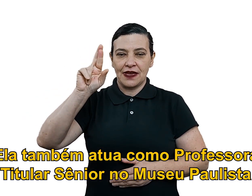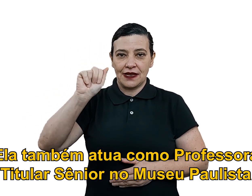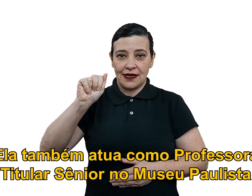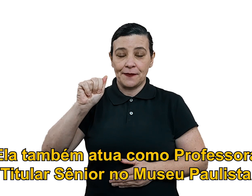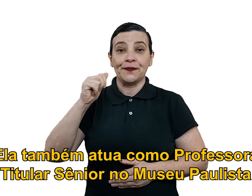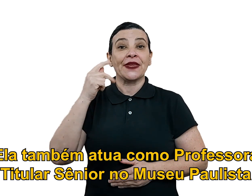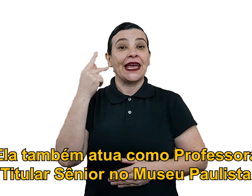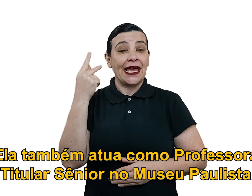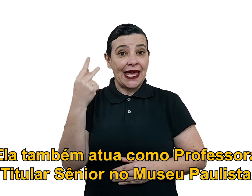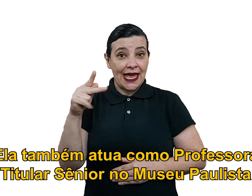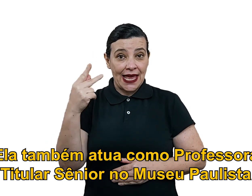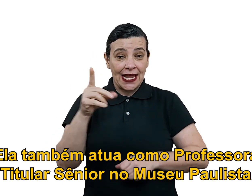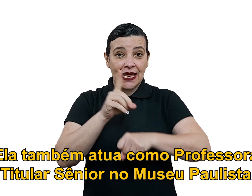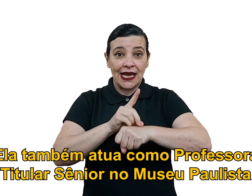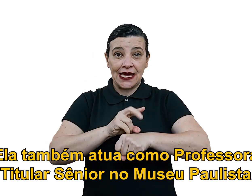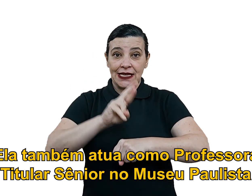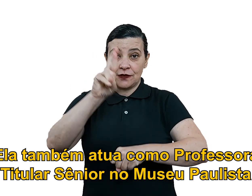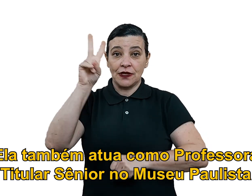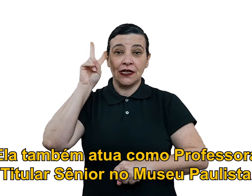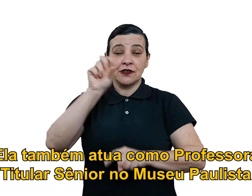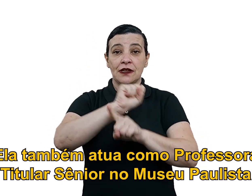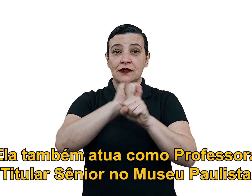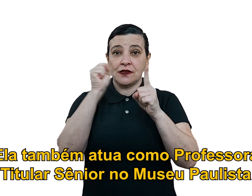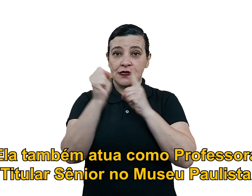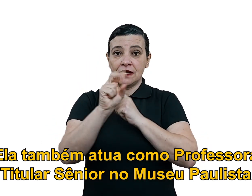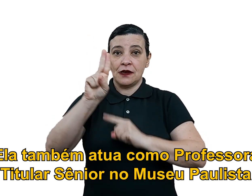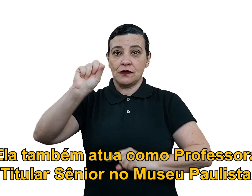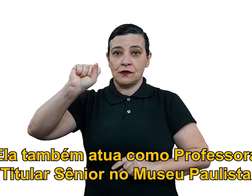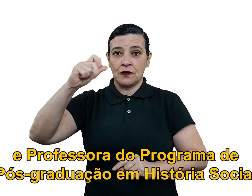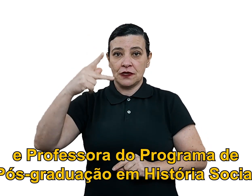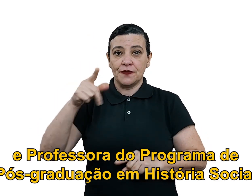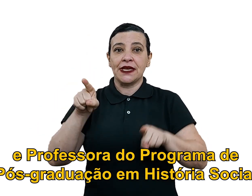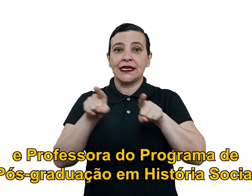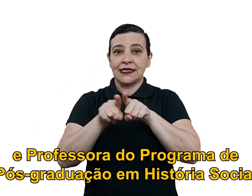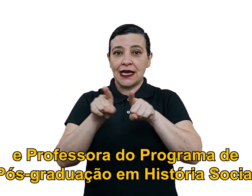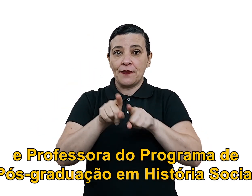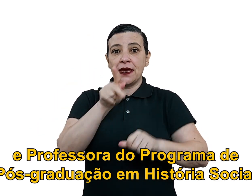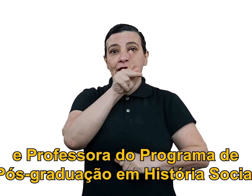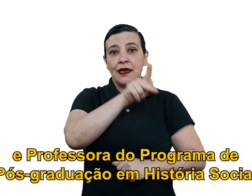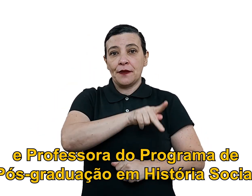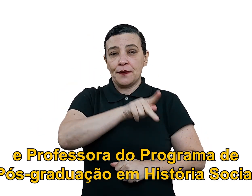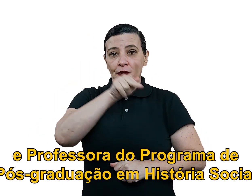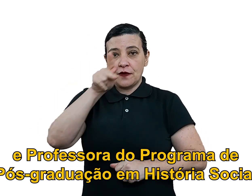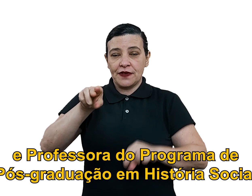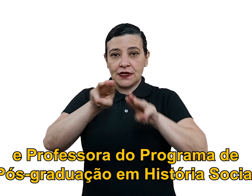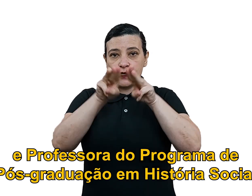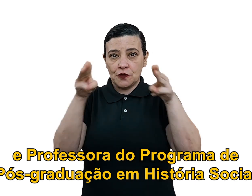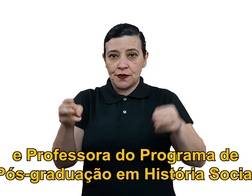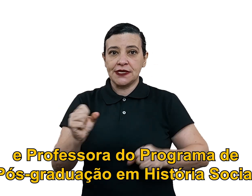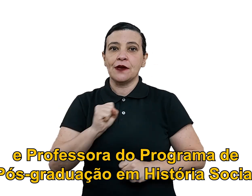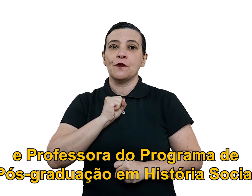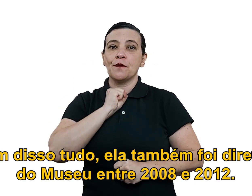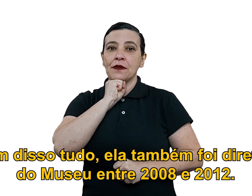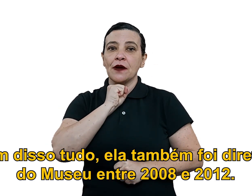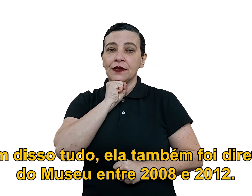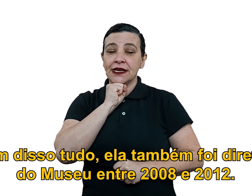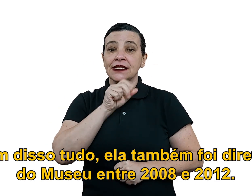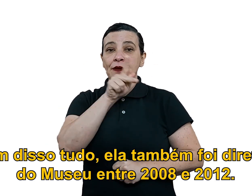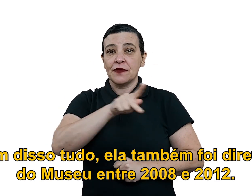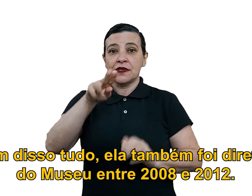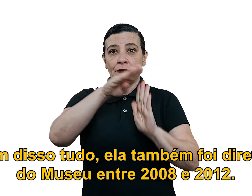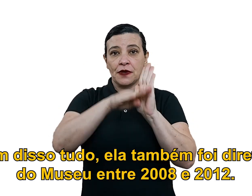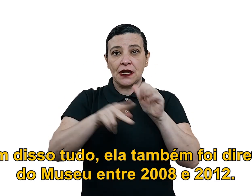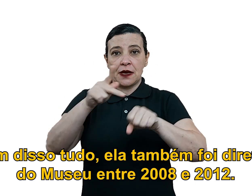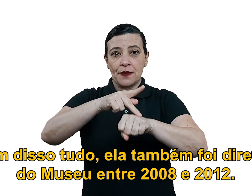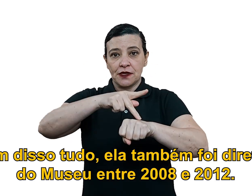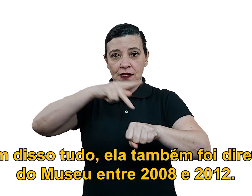USP. Ela também atua como professora titular sênior no Museu Paulista e professora do programa de pós-graduação em História Social. Além